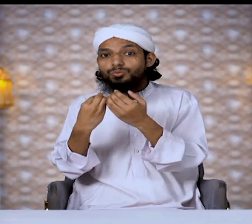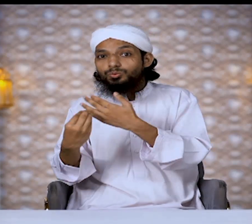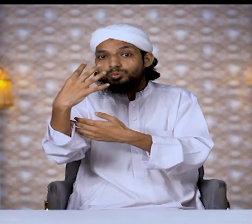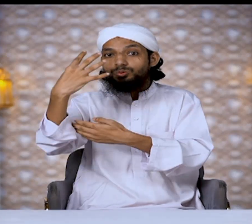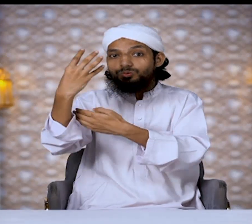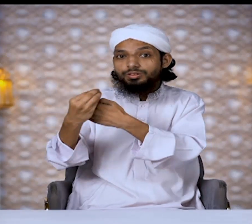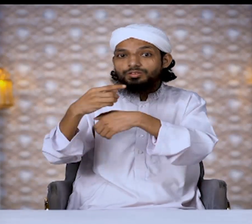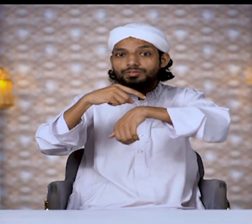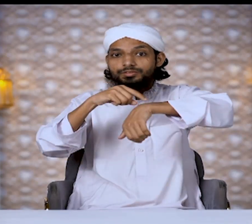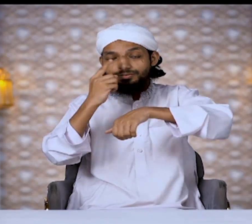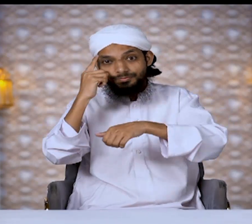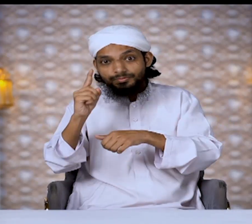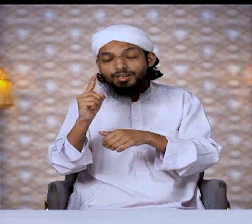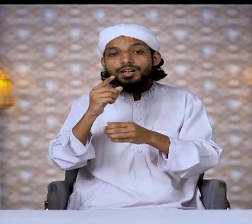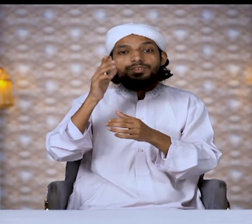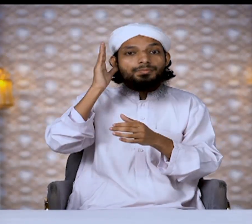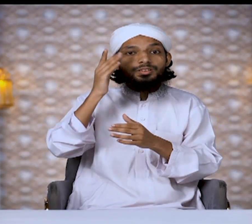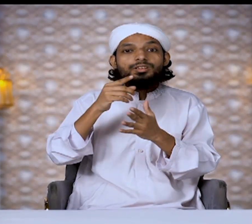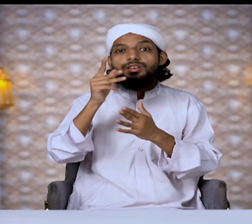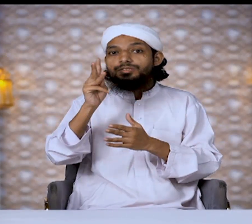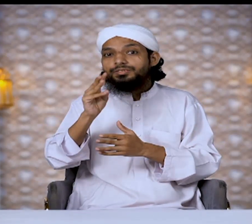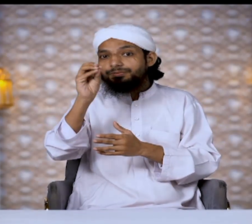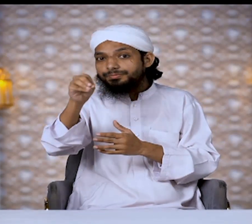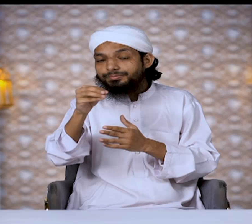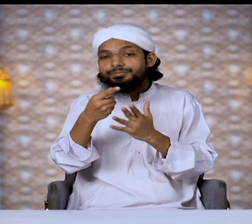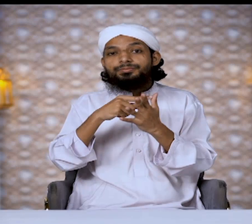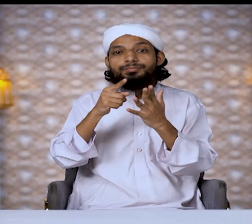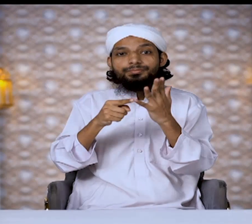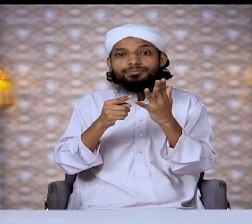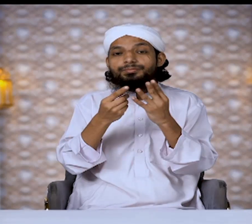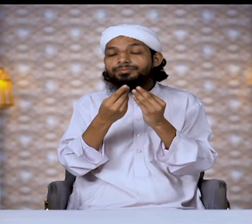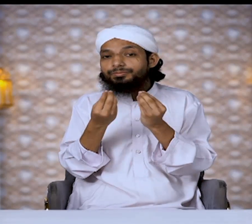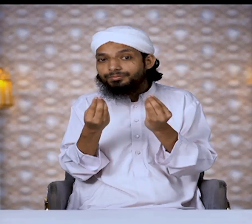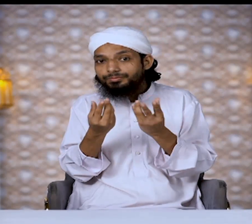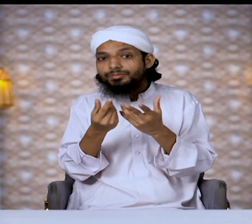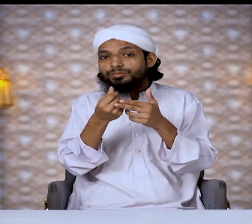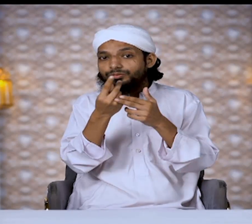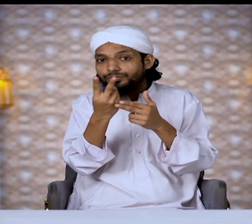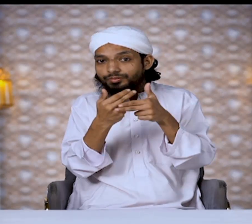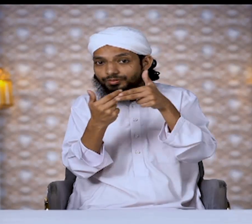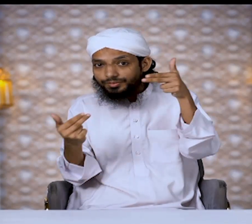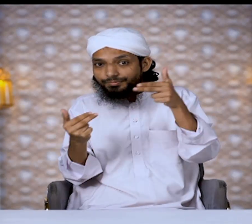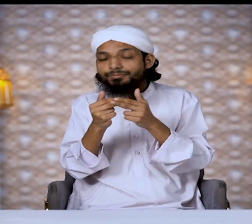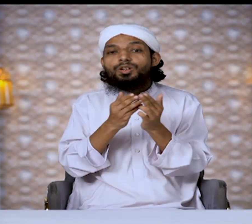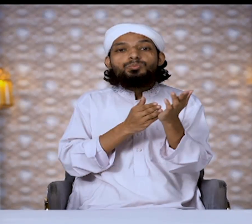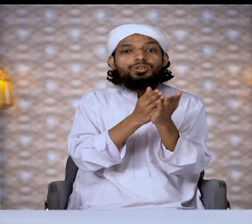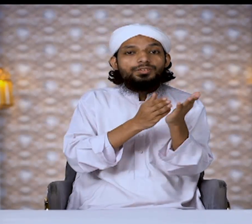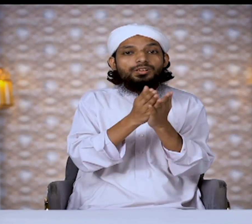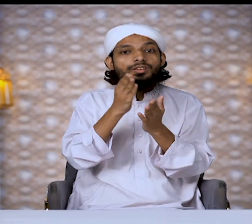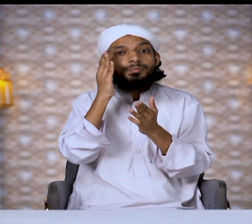طلوع غروب کا وقت جاننا، نمازوں کے اوقات، زکوٰۃ فطرے کے لیے اوزان اور پیمانوں کا شرعی تعین، مسافر کے لیے جدید میلوں